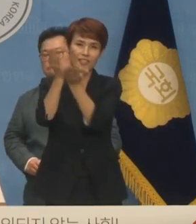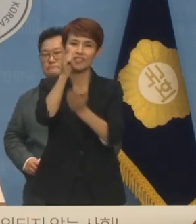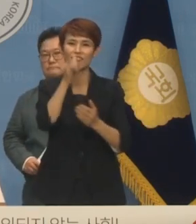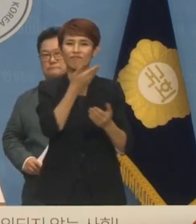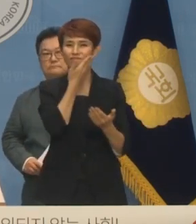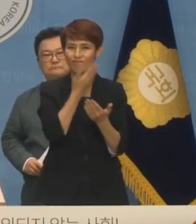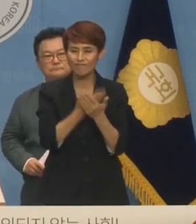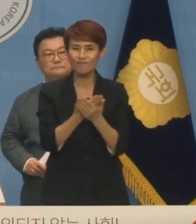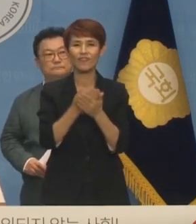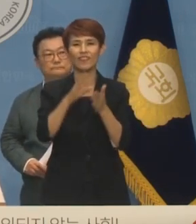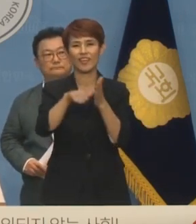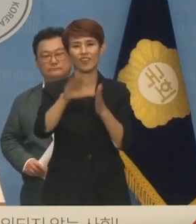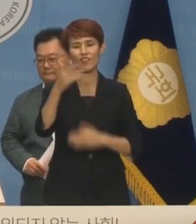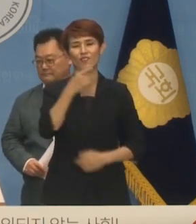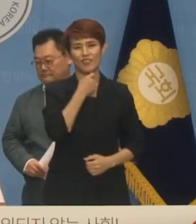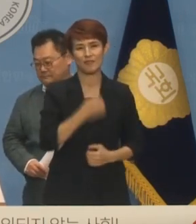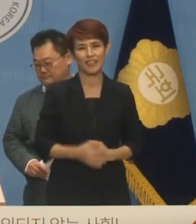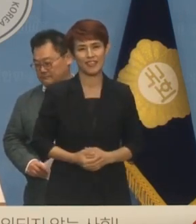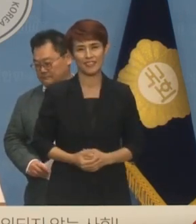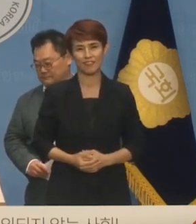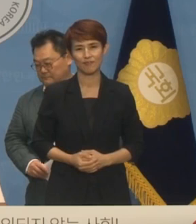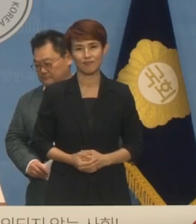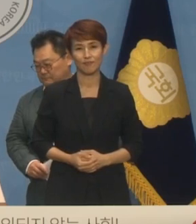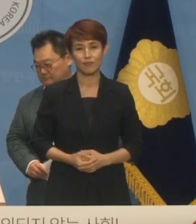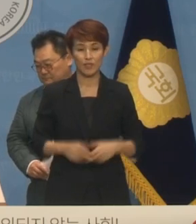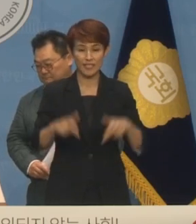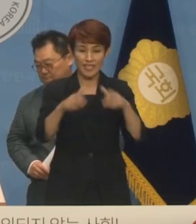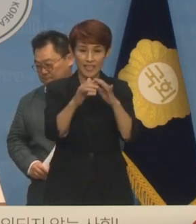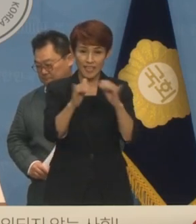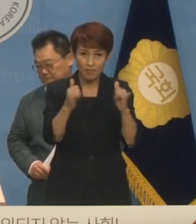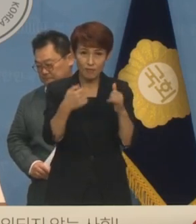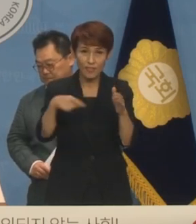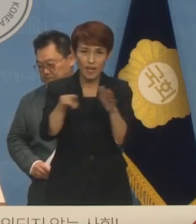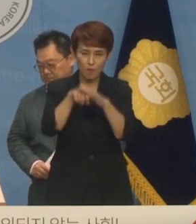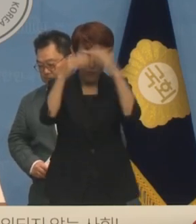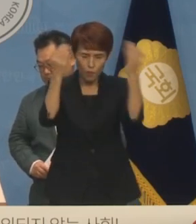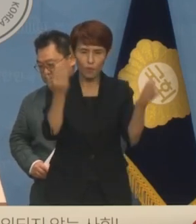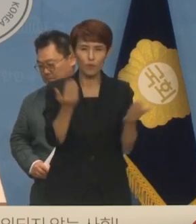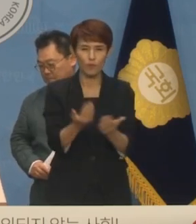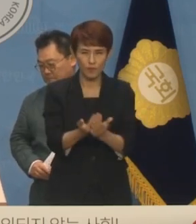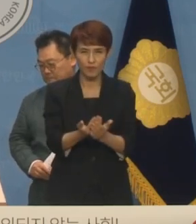전환적이 되기를 바라며 아울러 장애인들에 대한 모든 형태의